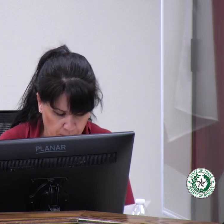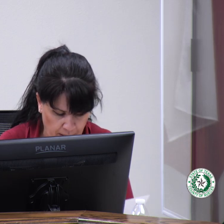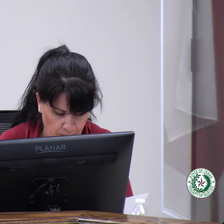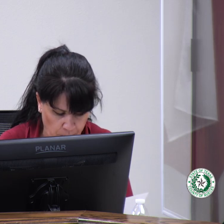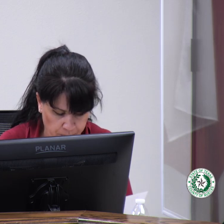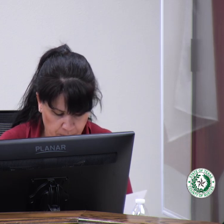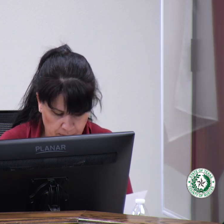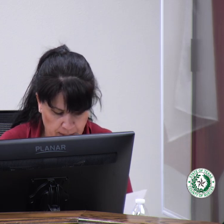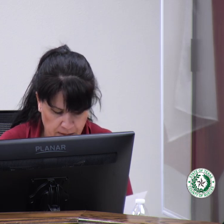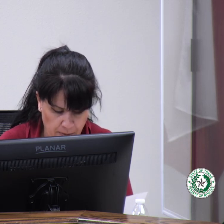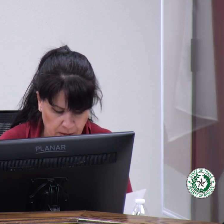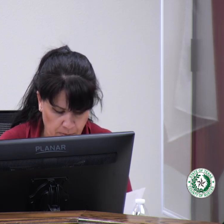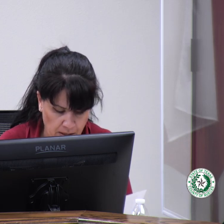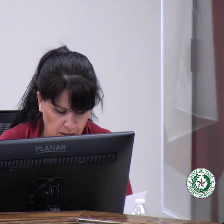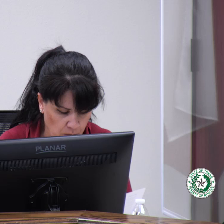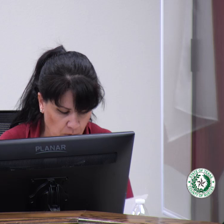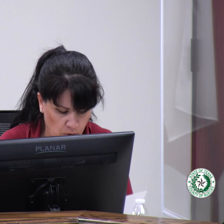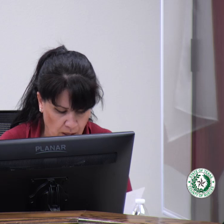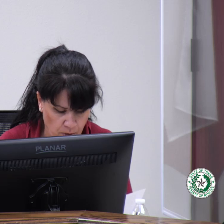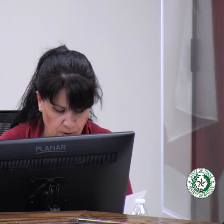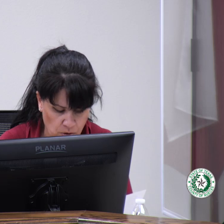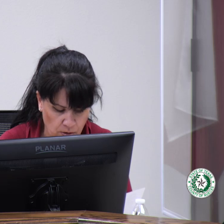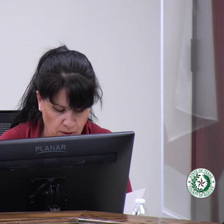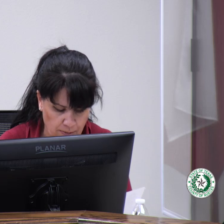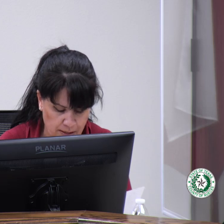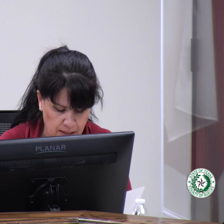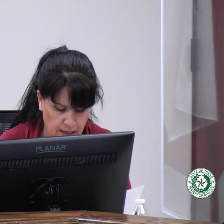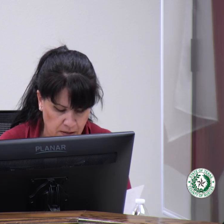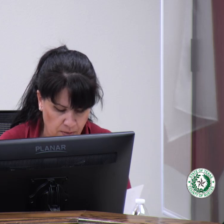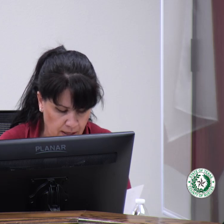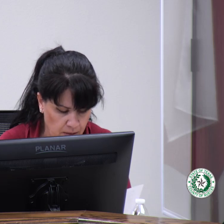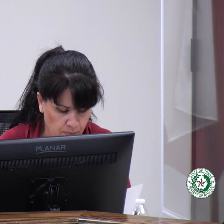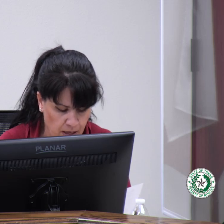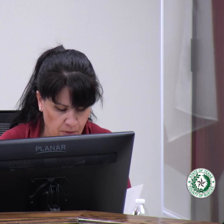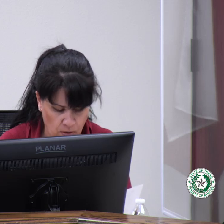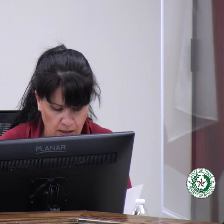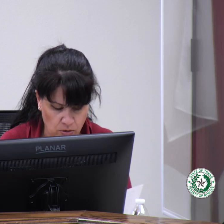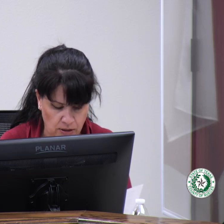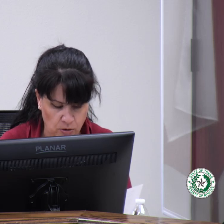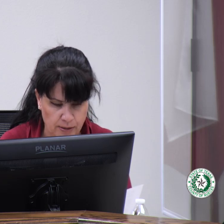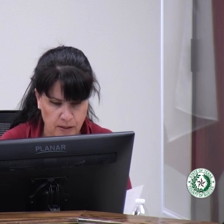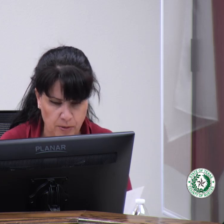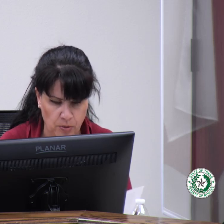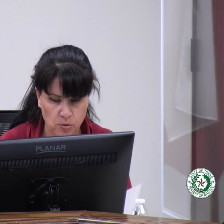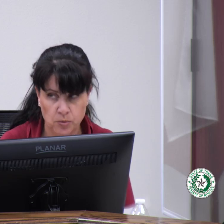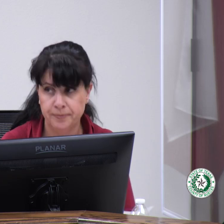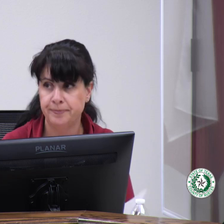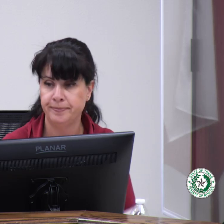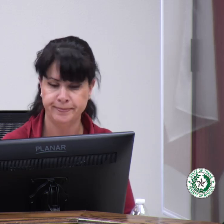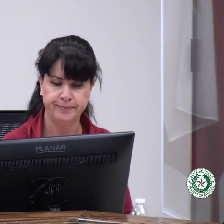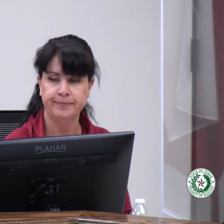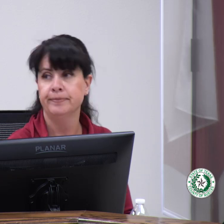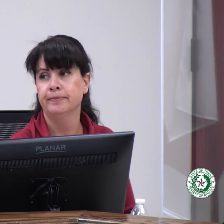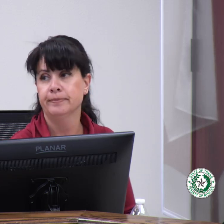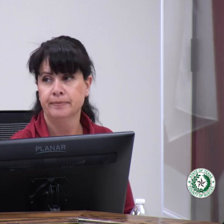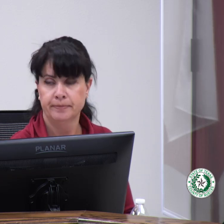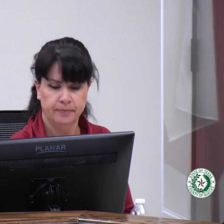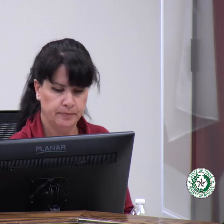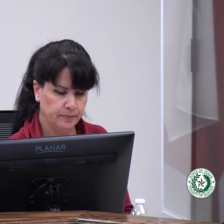estar preparado. Se estima también tener pronto la aprobación de una pastilla antiviral para aminorar los síntomas del virus.